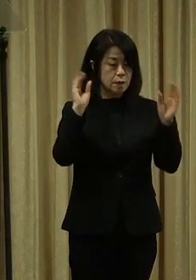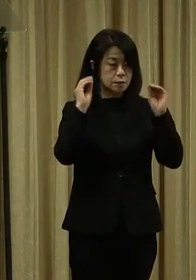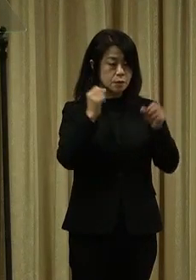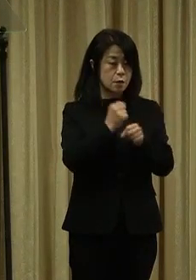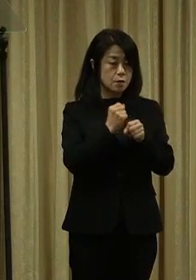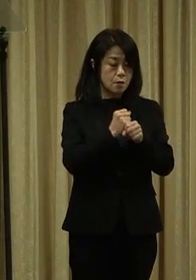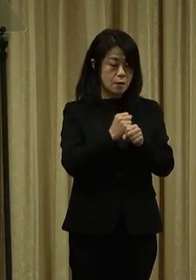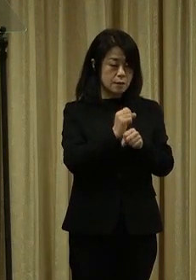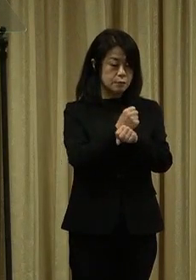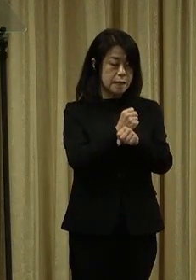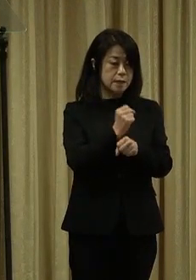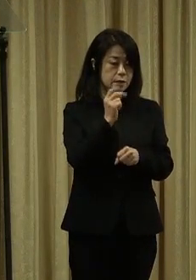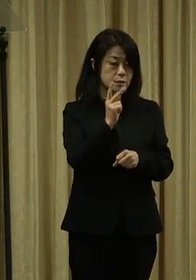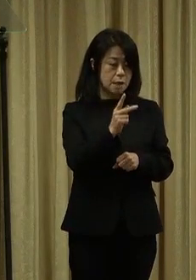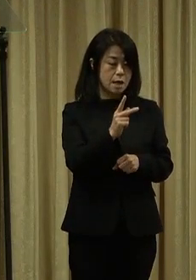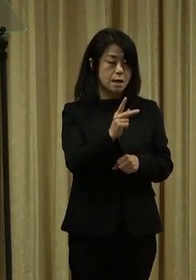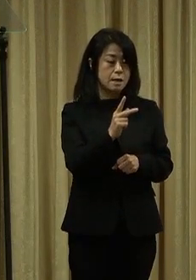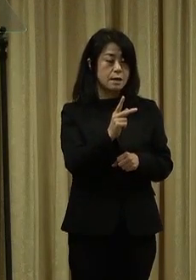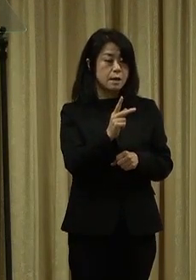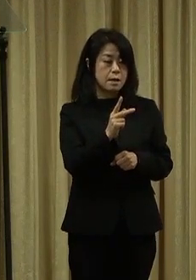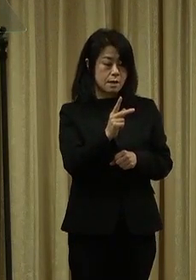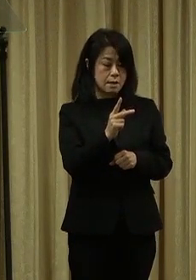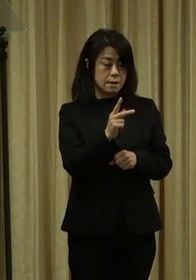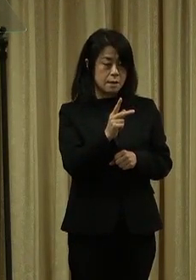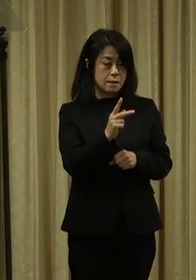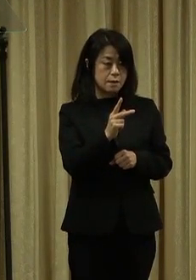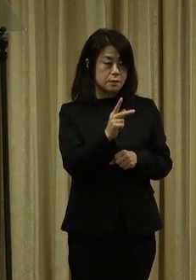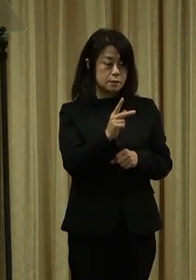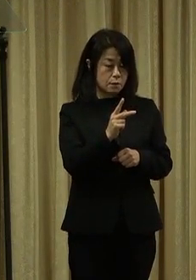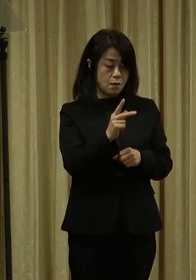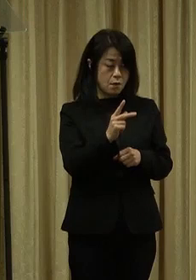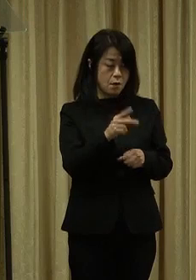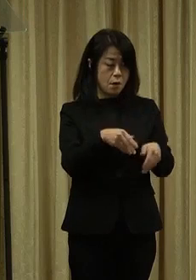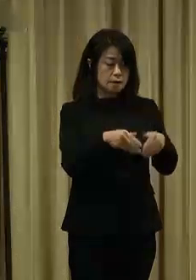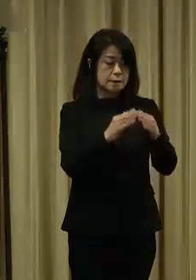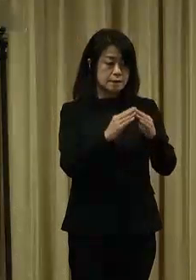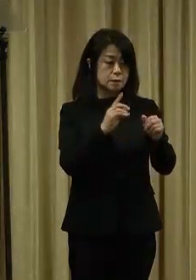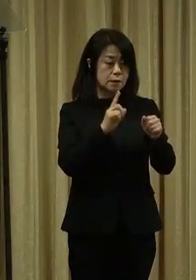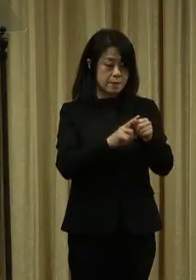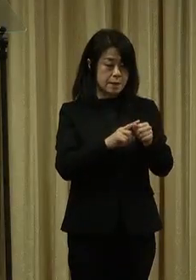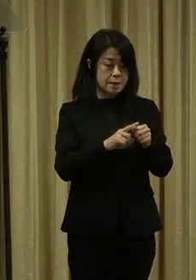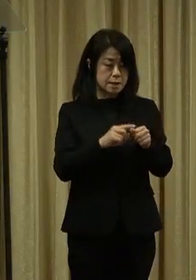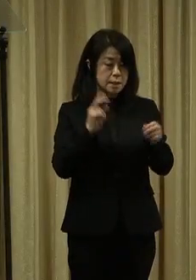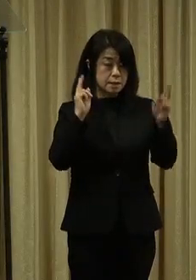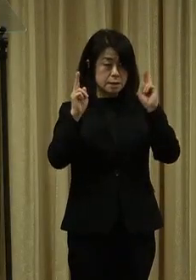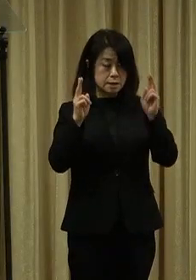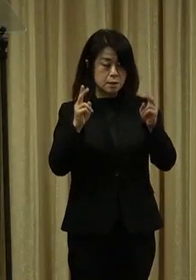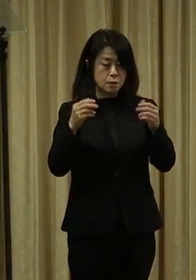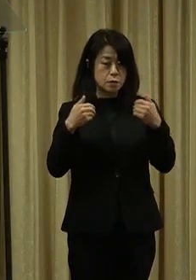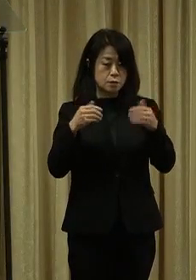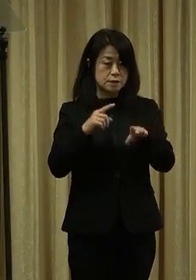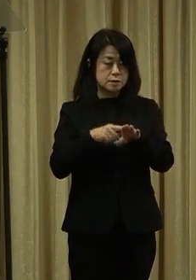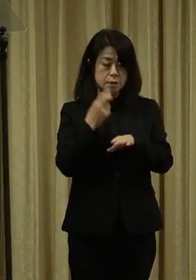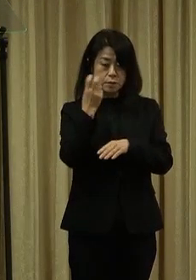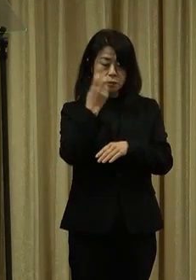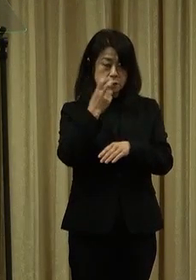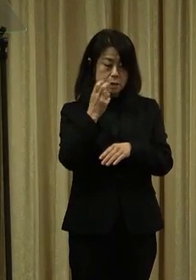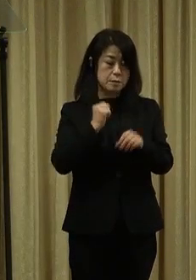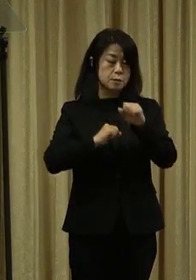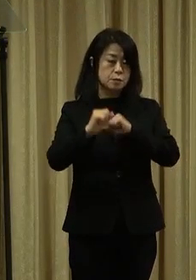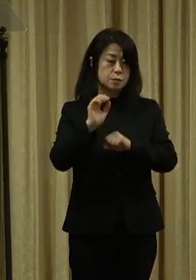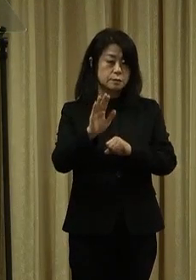科仮称ですけれども情報工学研究科の設置に向け企業のニーズ調査にも取り組んでまいります。